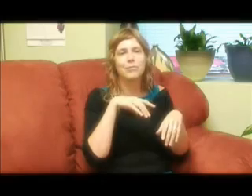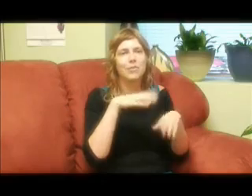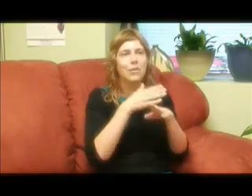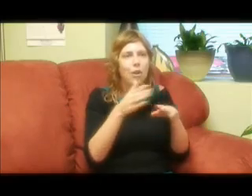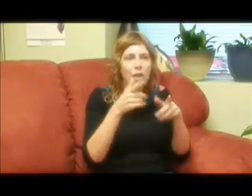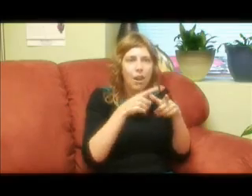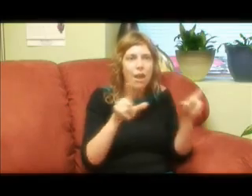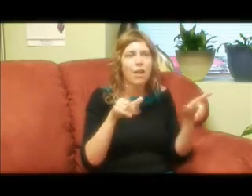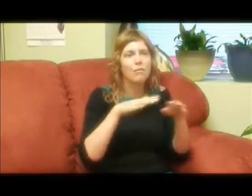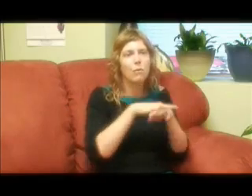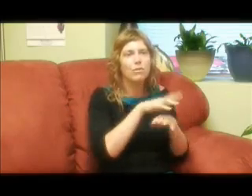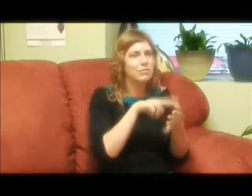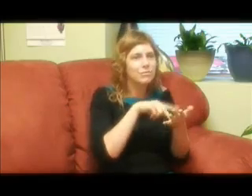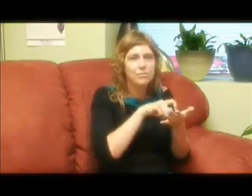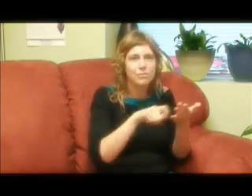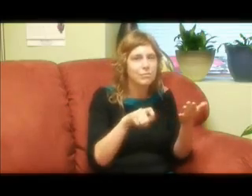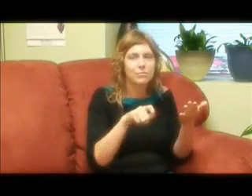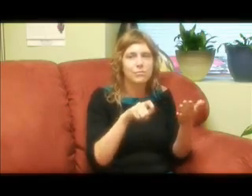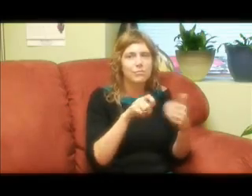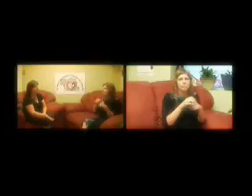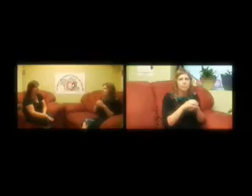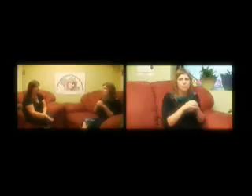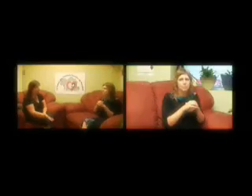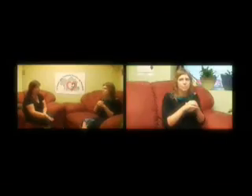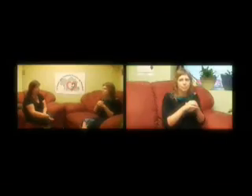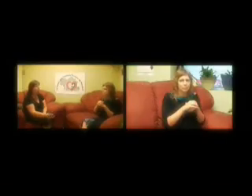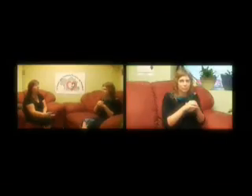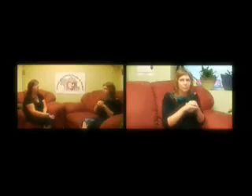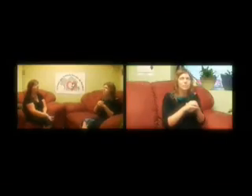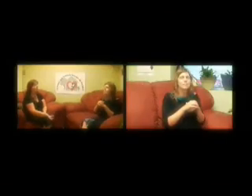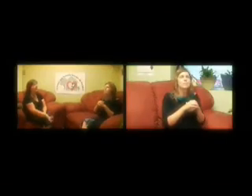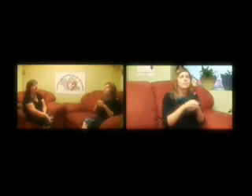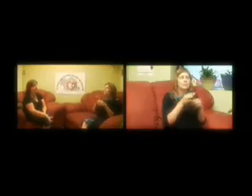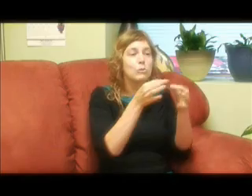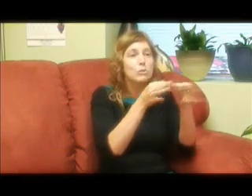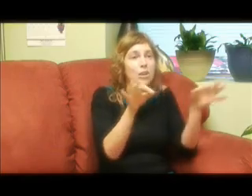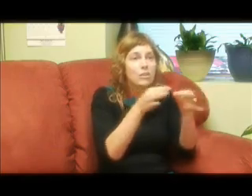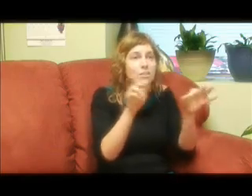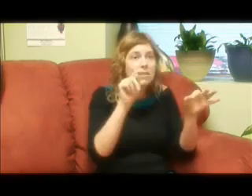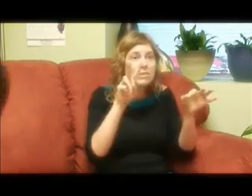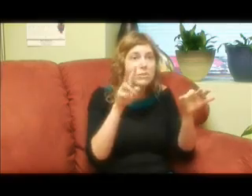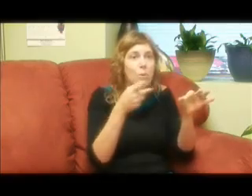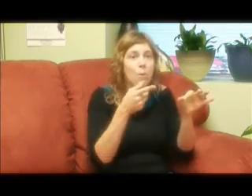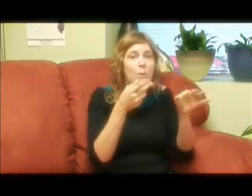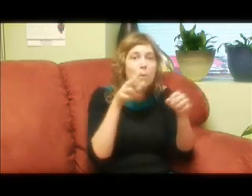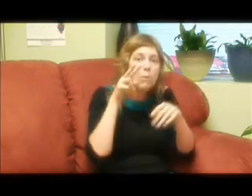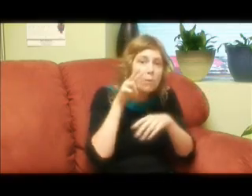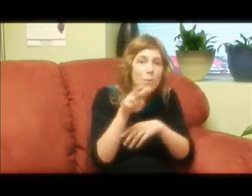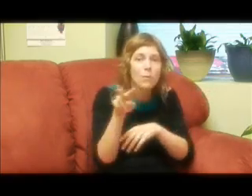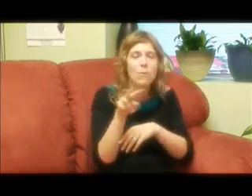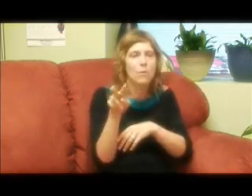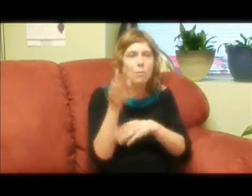pour elles. On pense que 80 à 85% des personnes sourdes vivent d'alphabétisation, excusez-moi. C'est